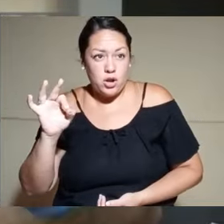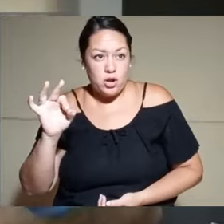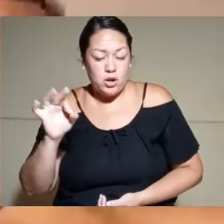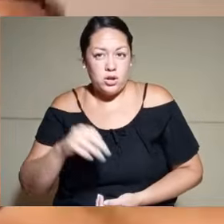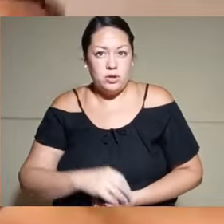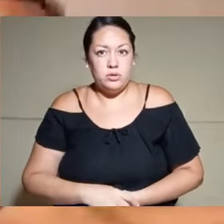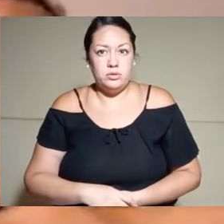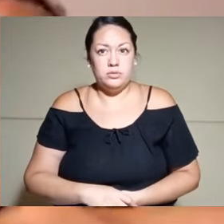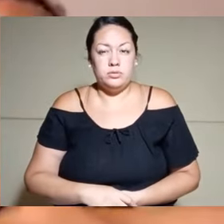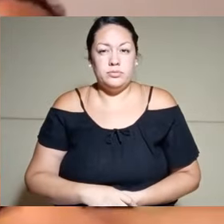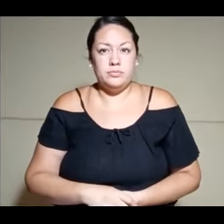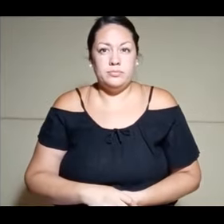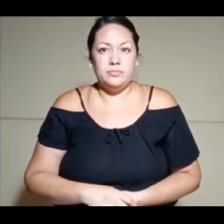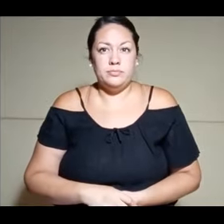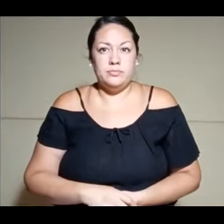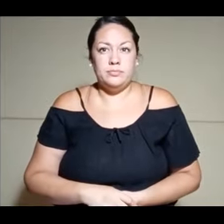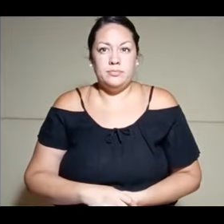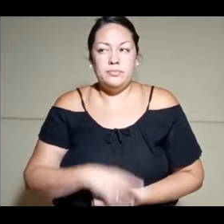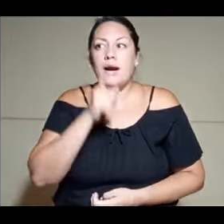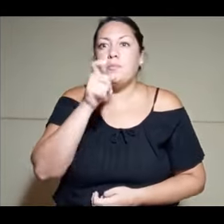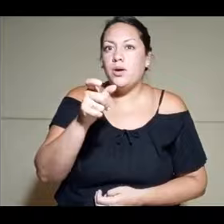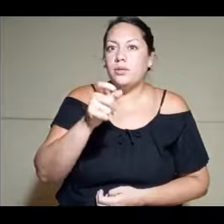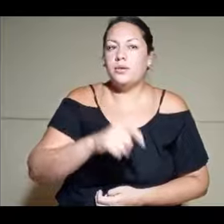El mesencéfalo. El mesencéfalo.